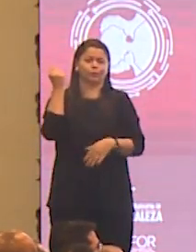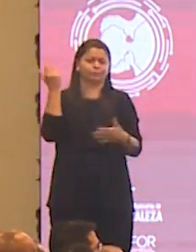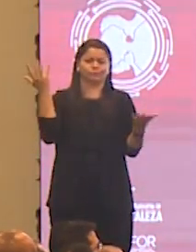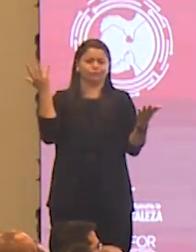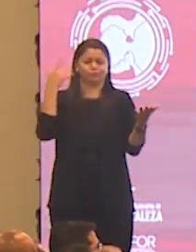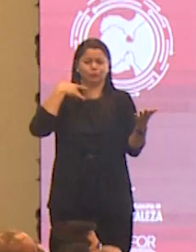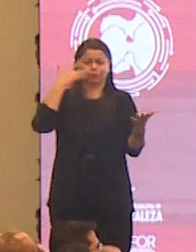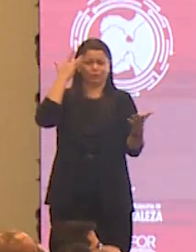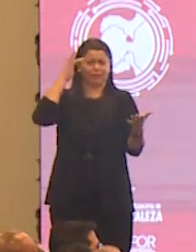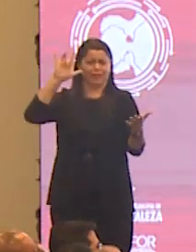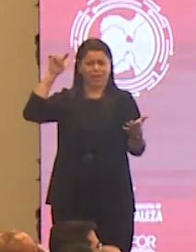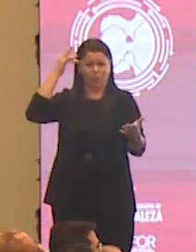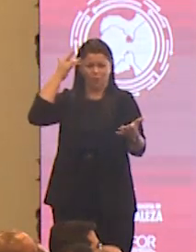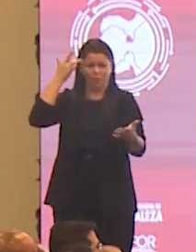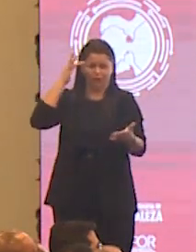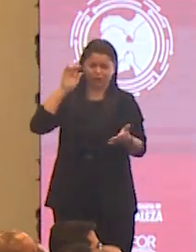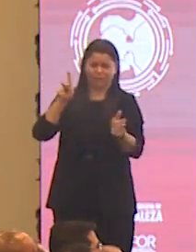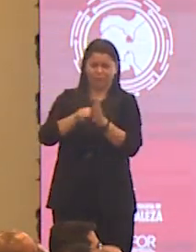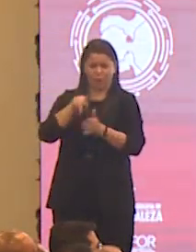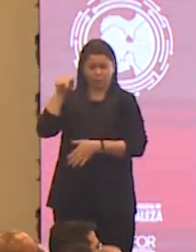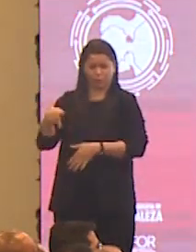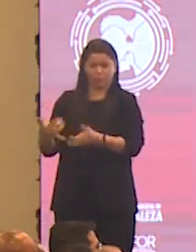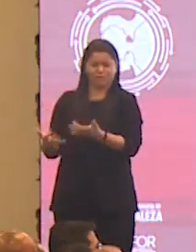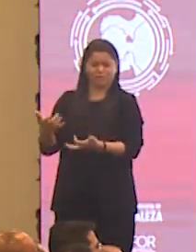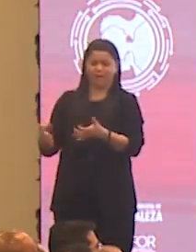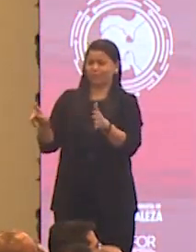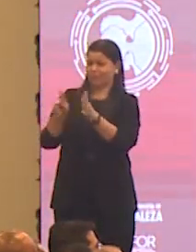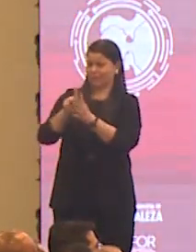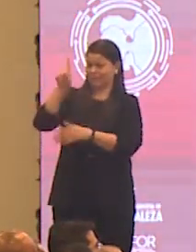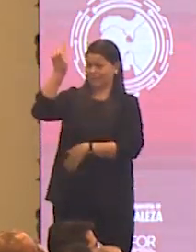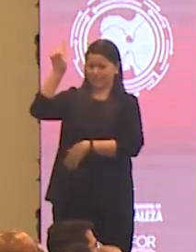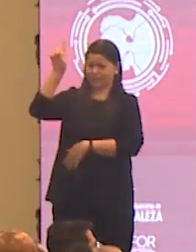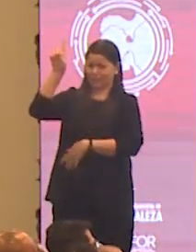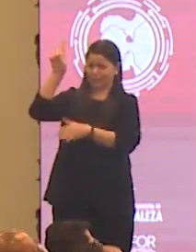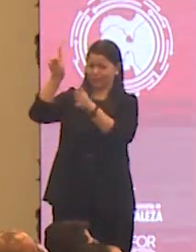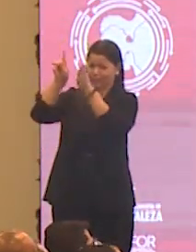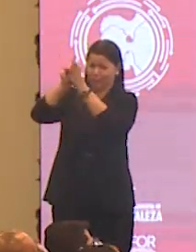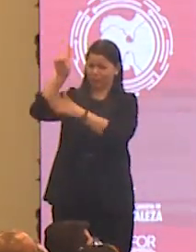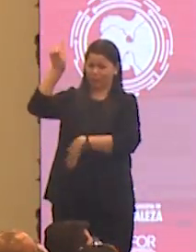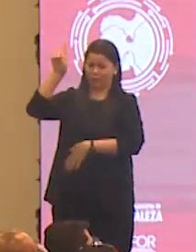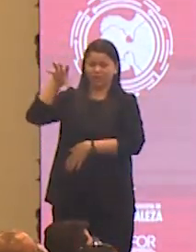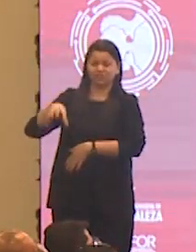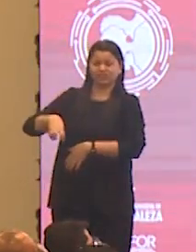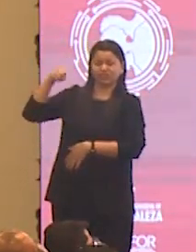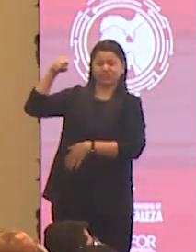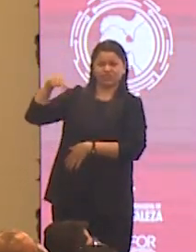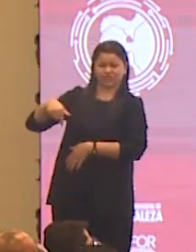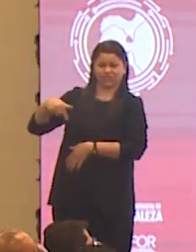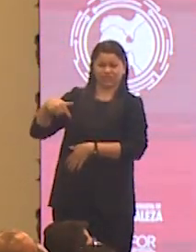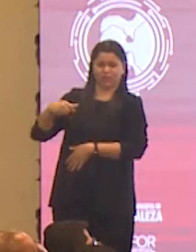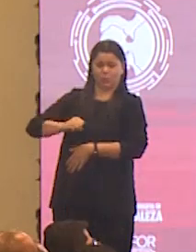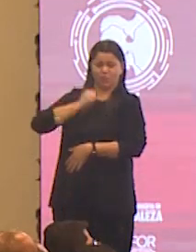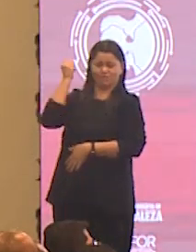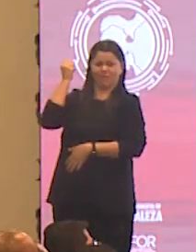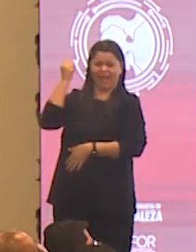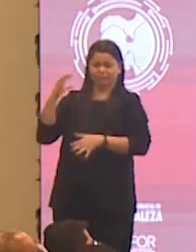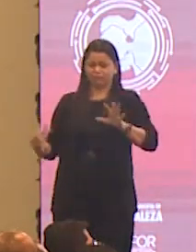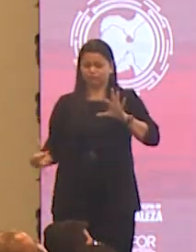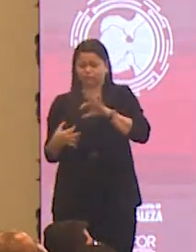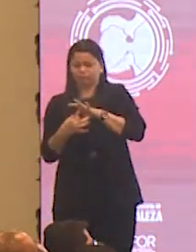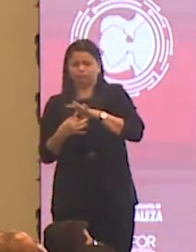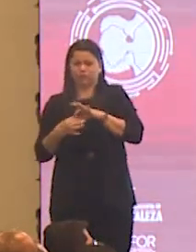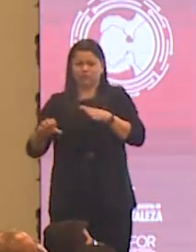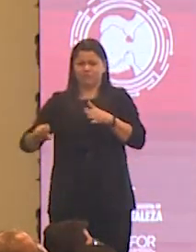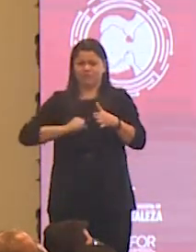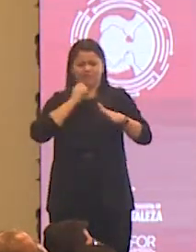do inferno, porque não é coisa de Deus, e depois pega esse ódio do inferno que está na tela